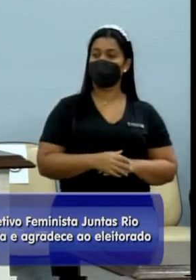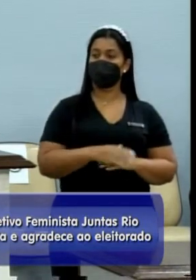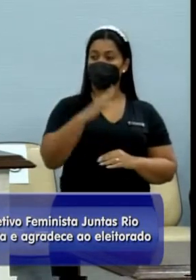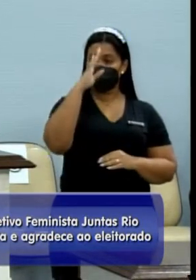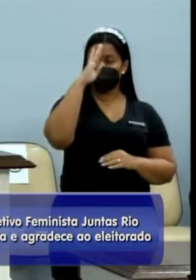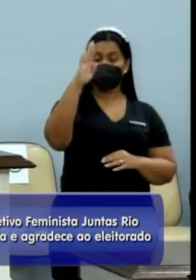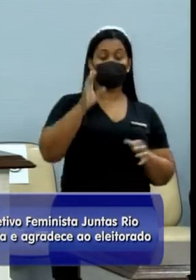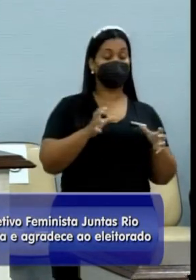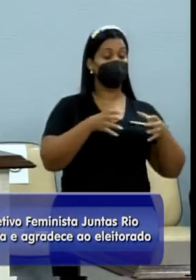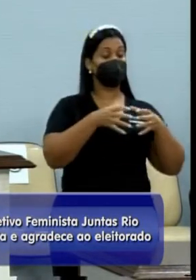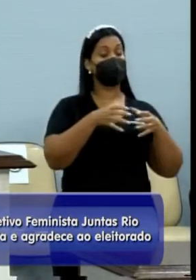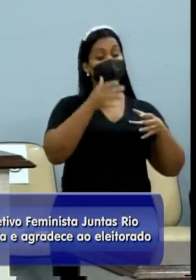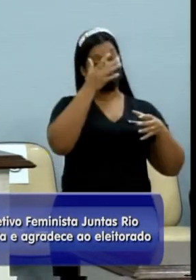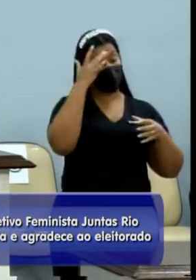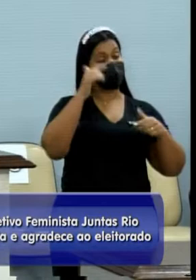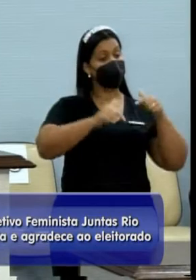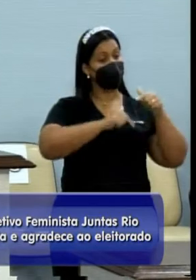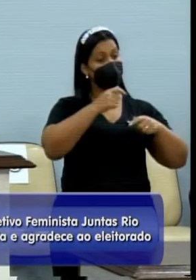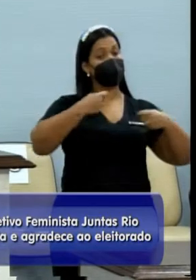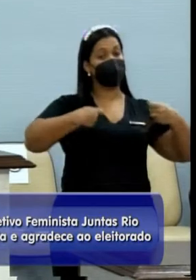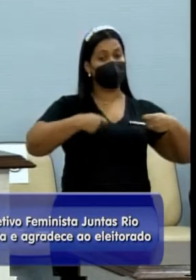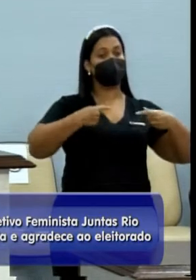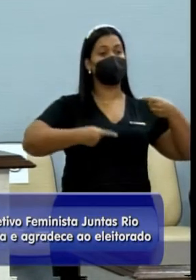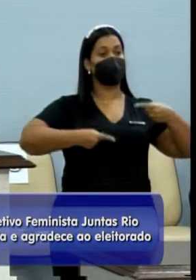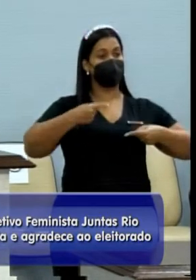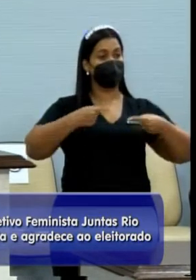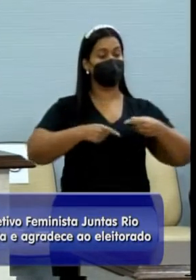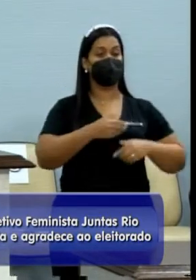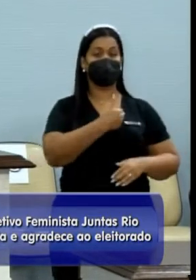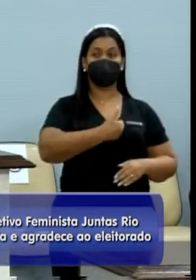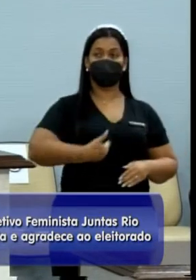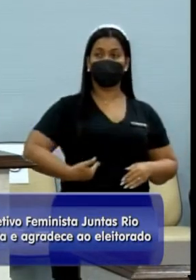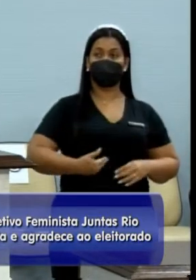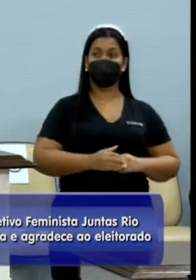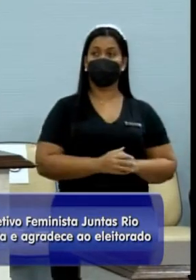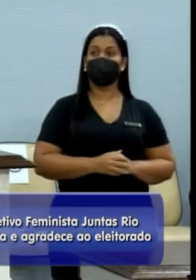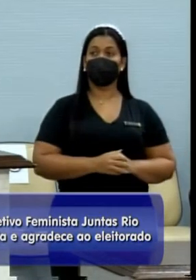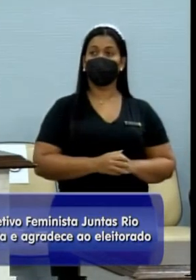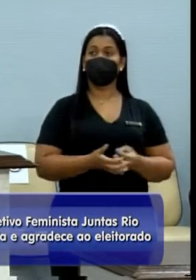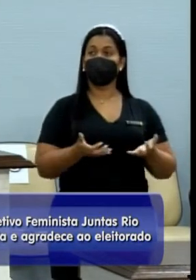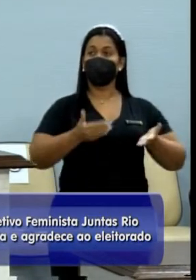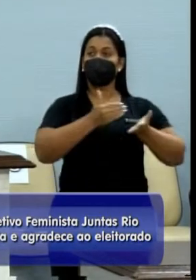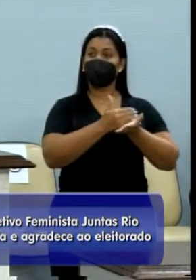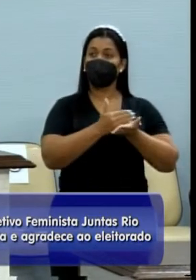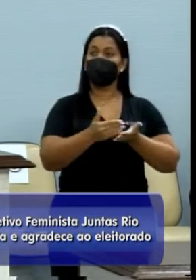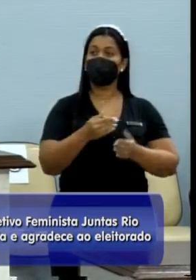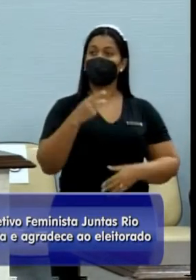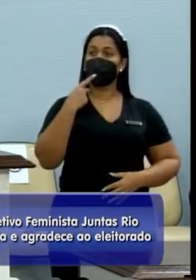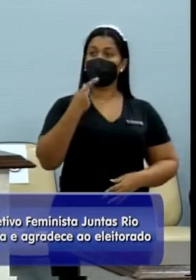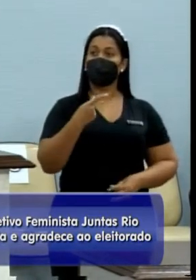trabalhadora que mais precisa de políticas públicas. Eu queria começar falando